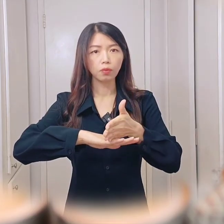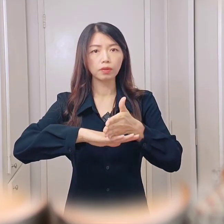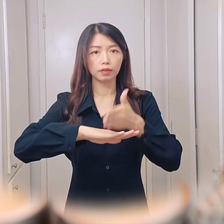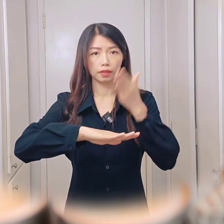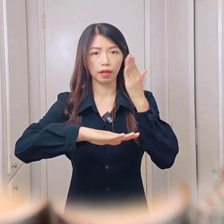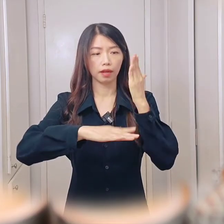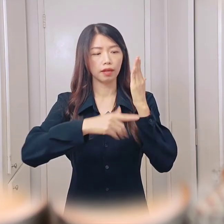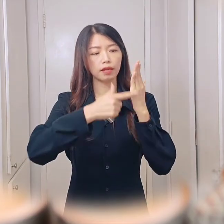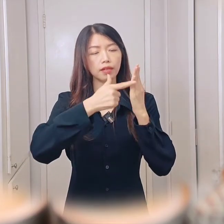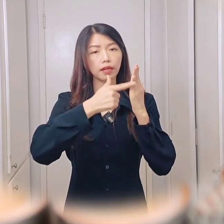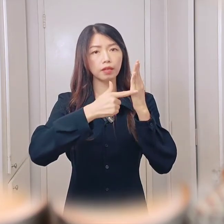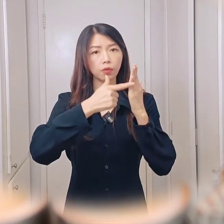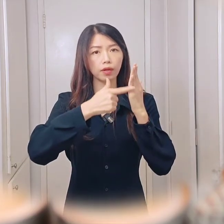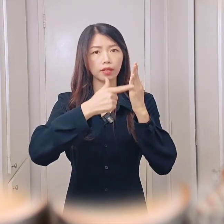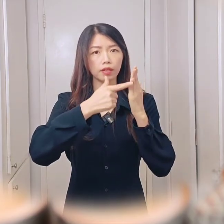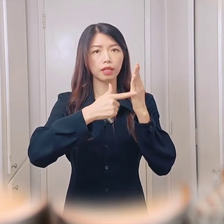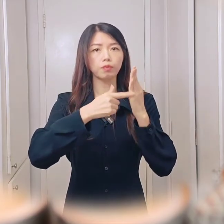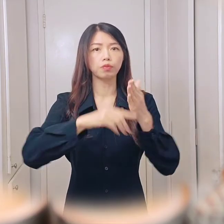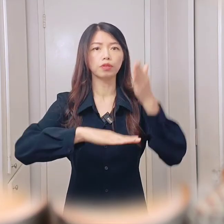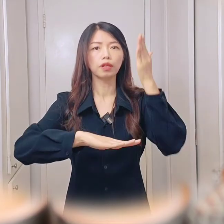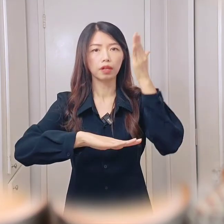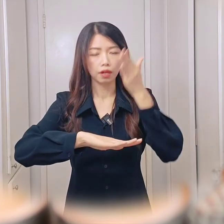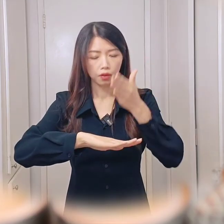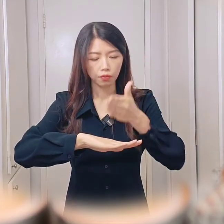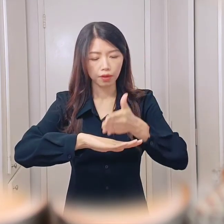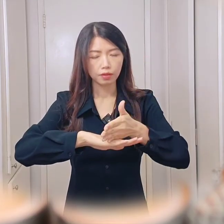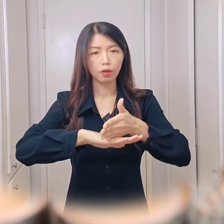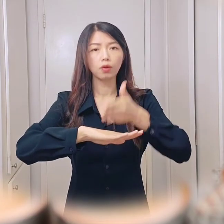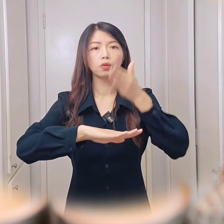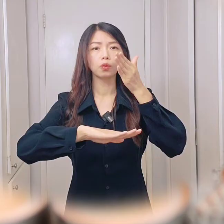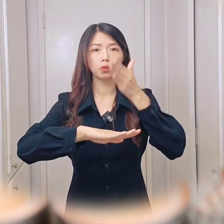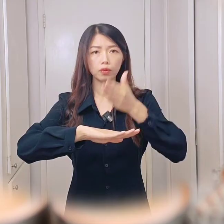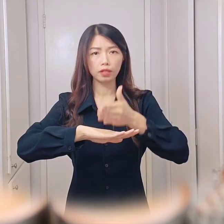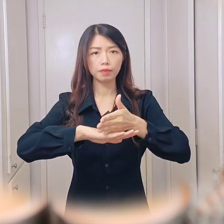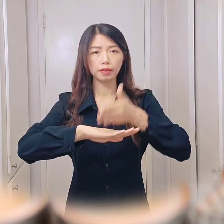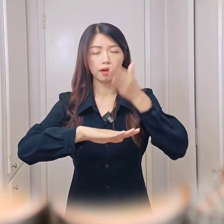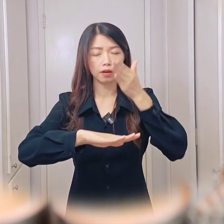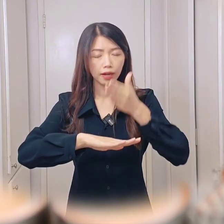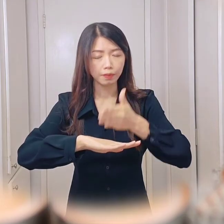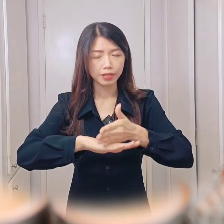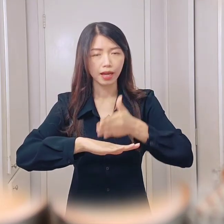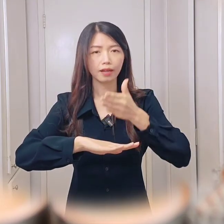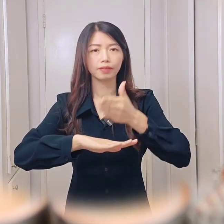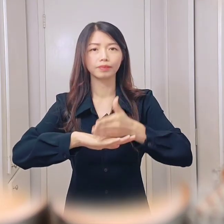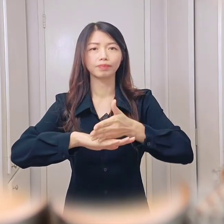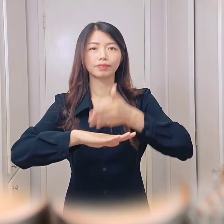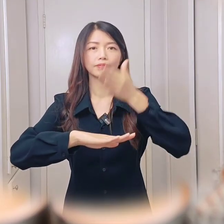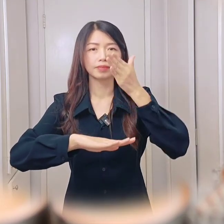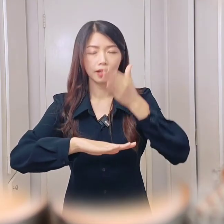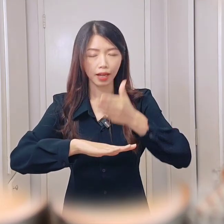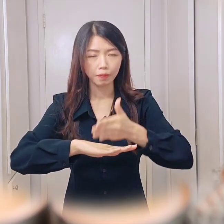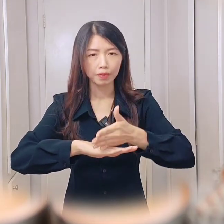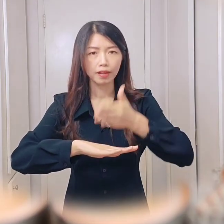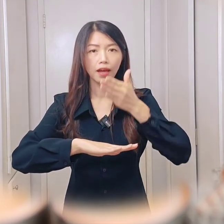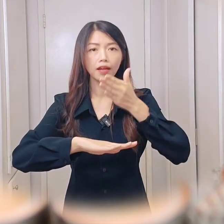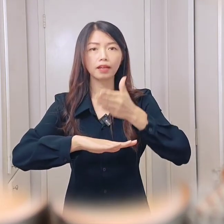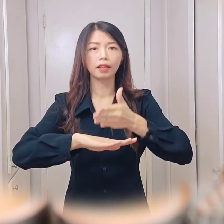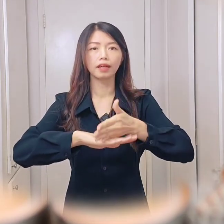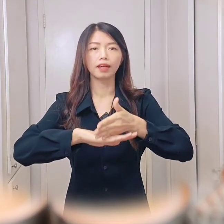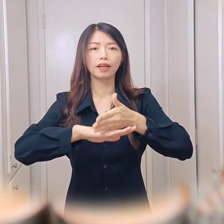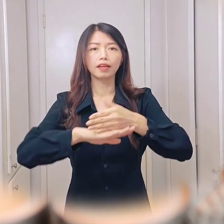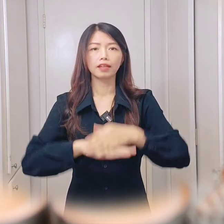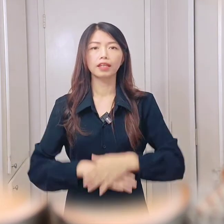이렇게 손끝에 이 새끼손가락에 있는 이 부분을 위에서 톡톡 치시면 돼요. 감사.